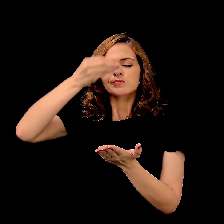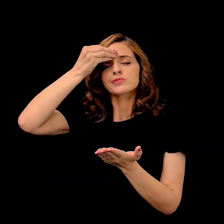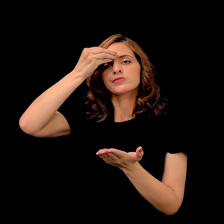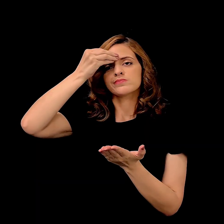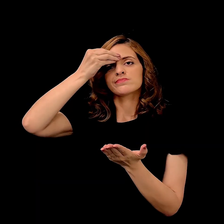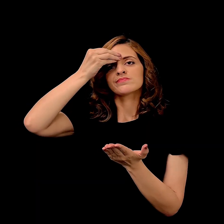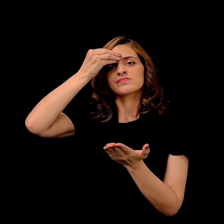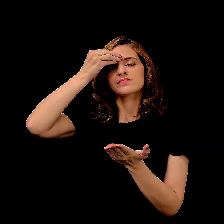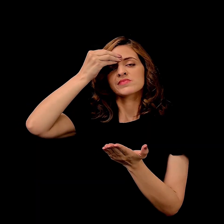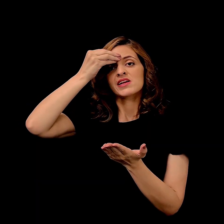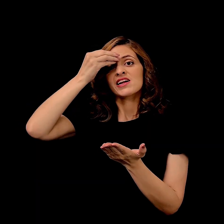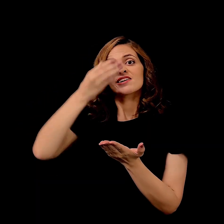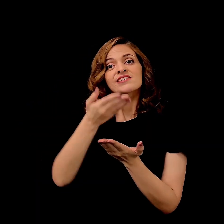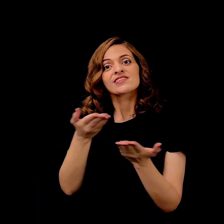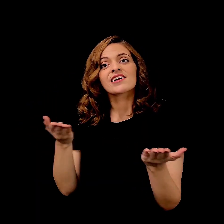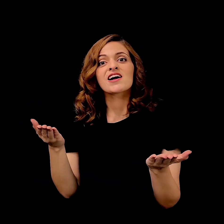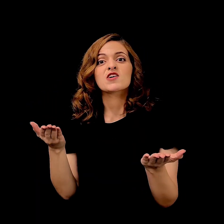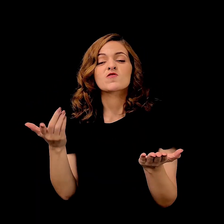possa